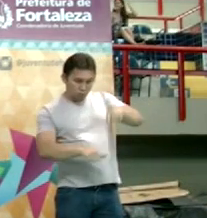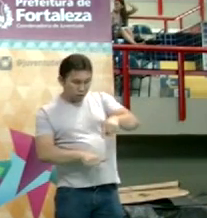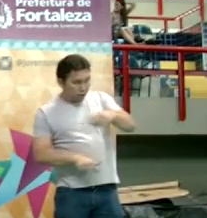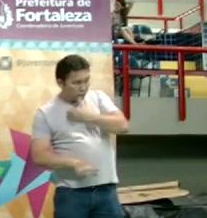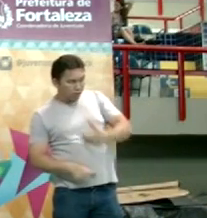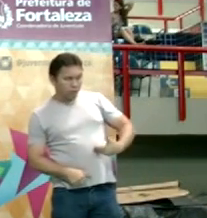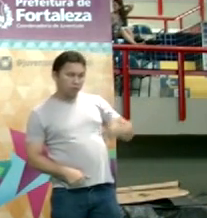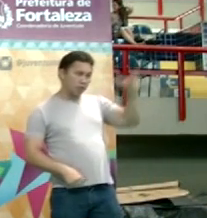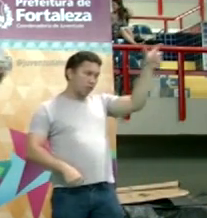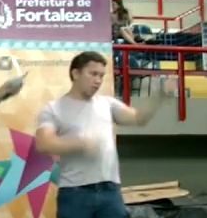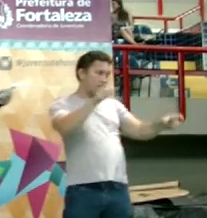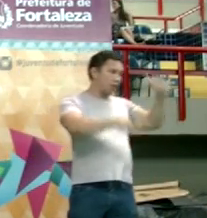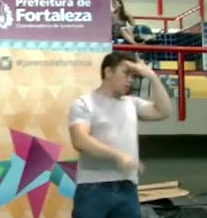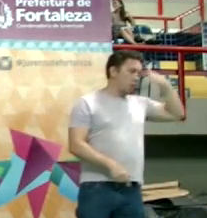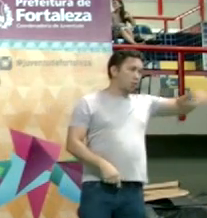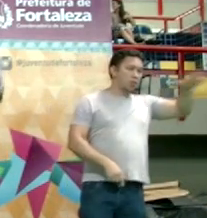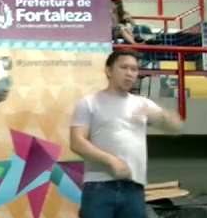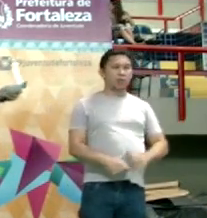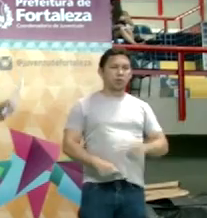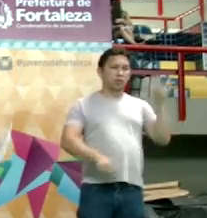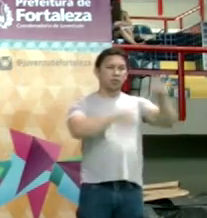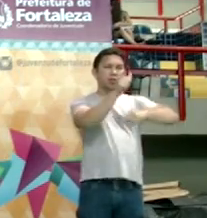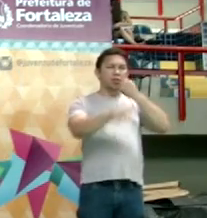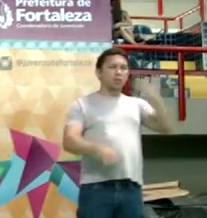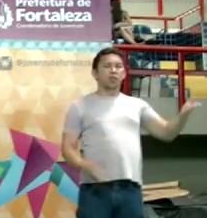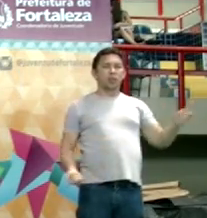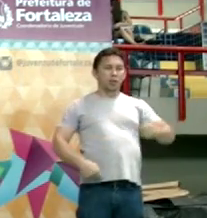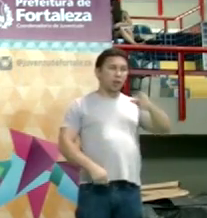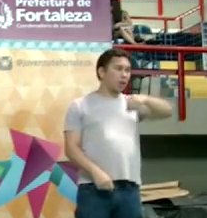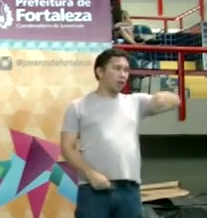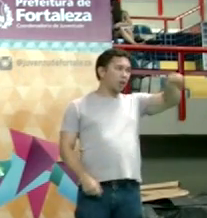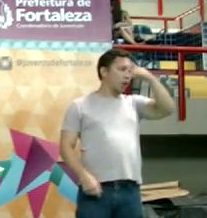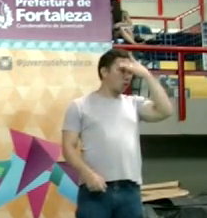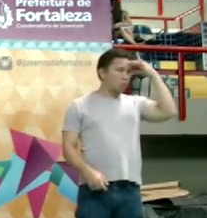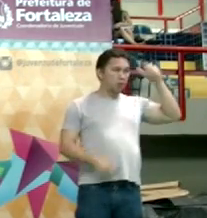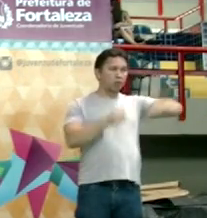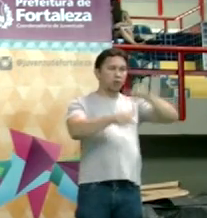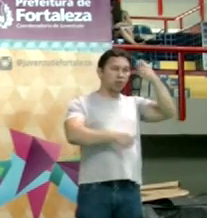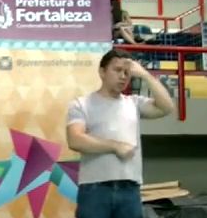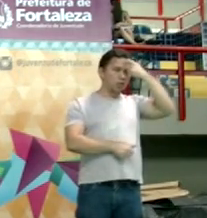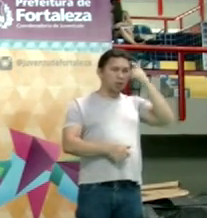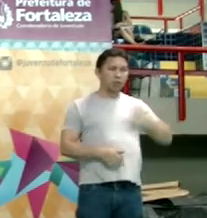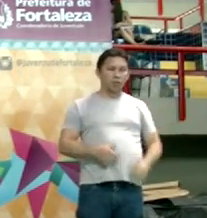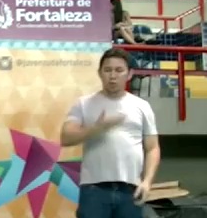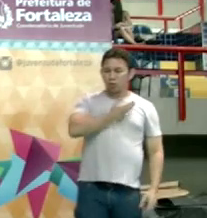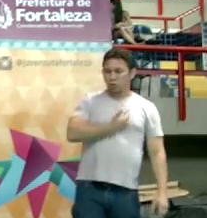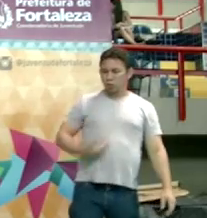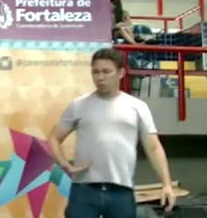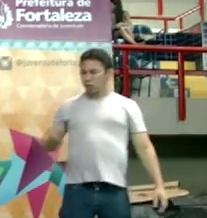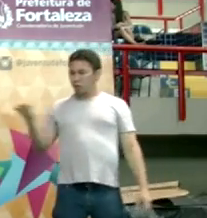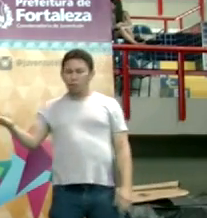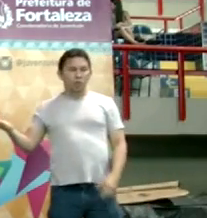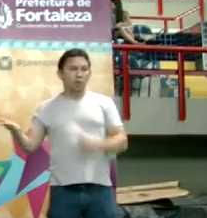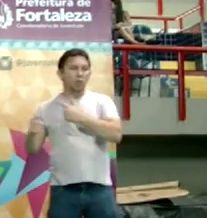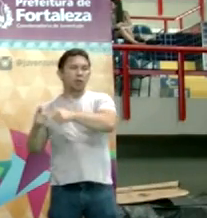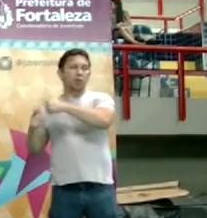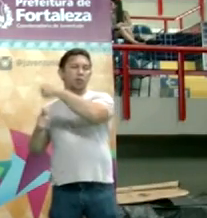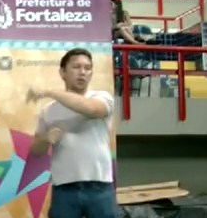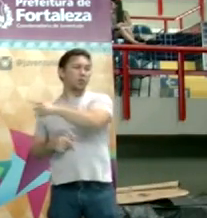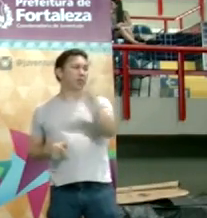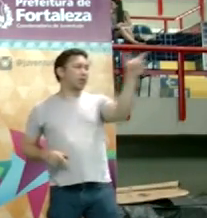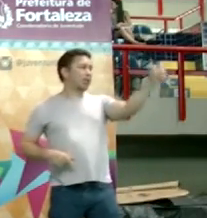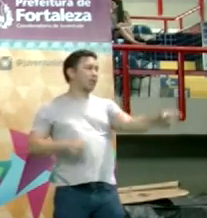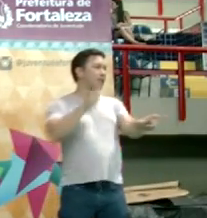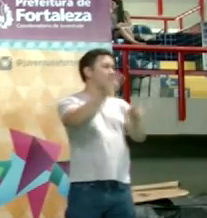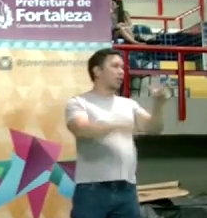o povo. No dia que o povo mudar, toda forma de governo vai funcionar. Não é não? O problema não adianta você mudar a forma de governo não. Com um povo